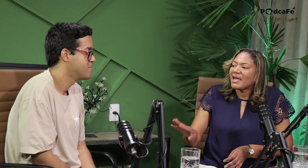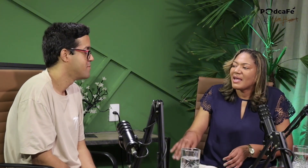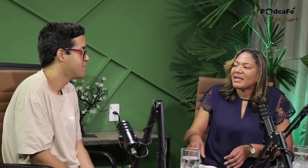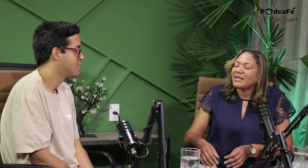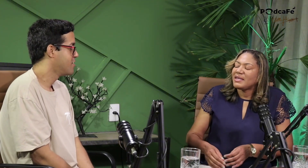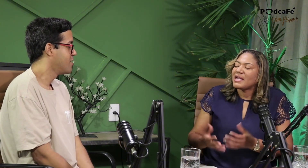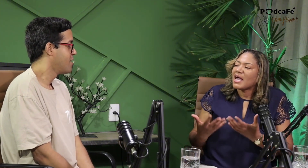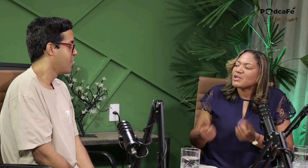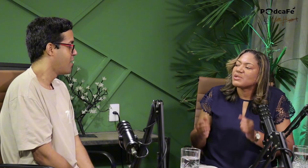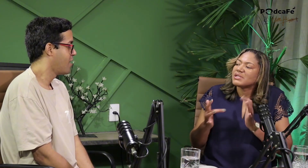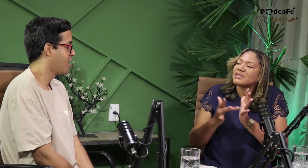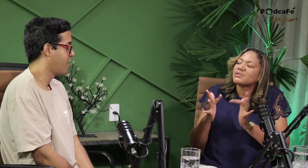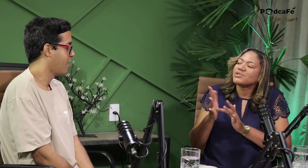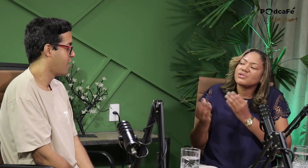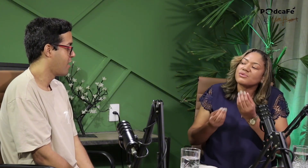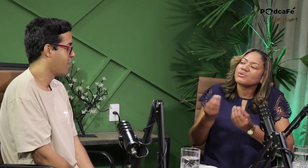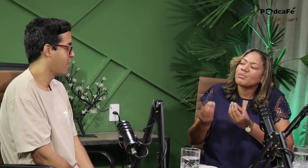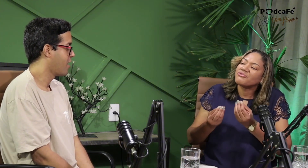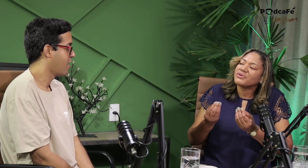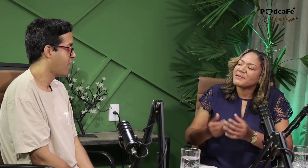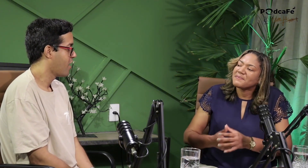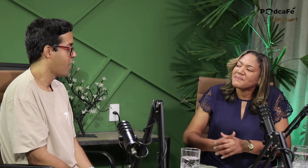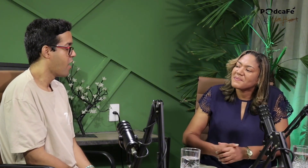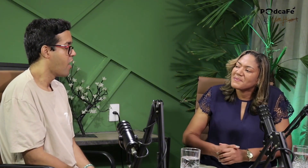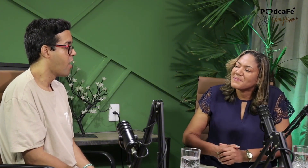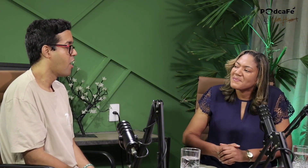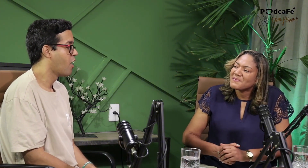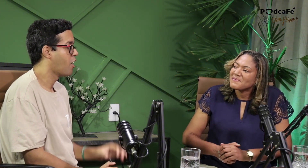né? E Jesus, como foi?